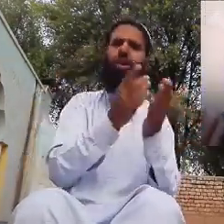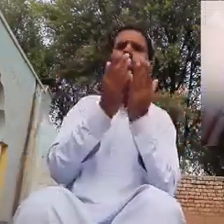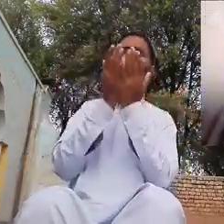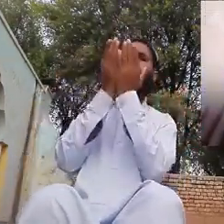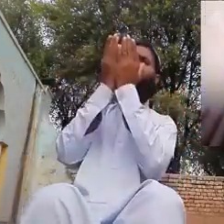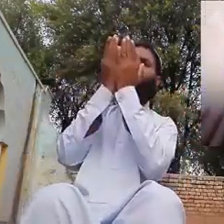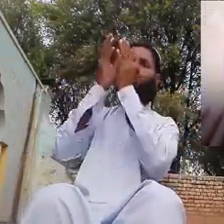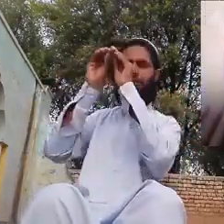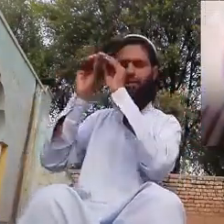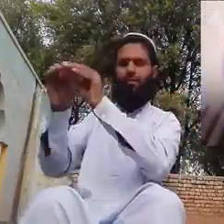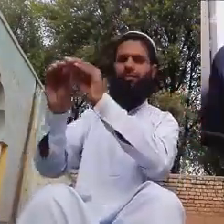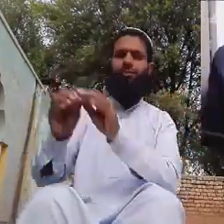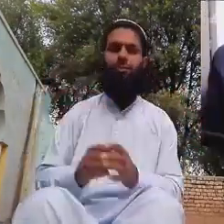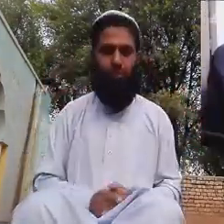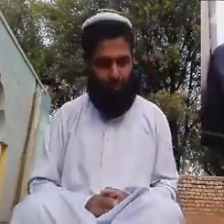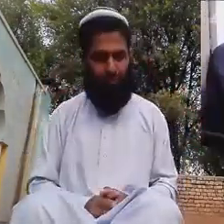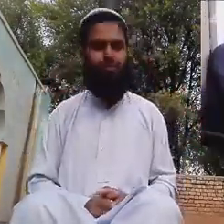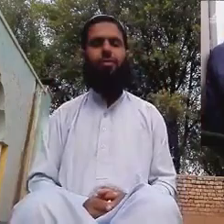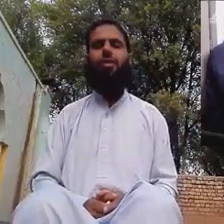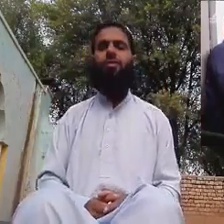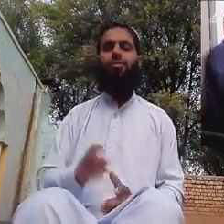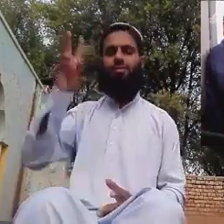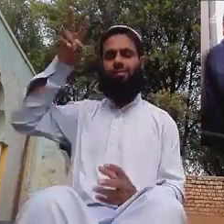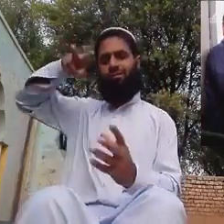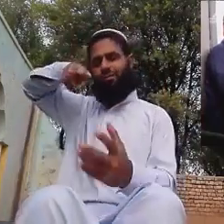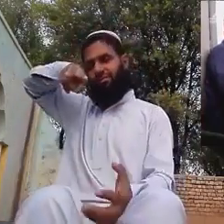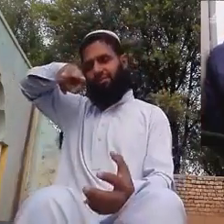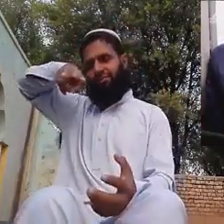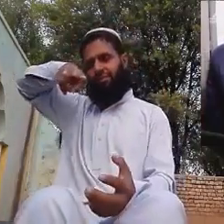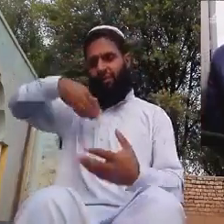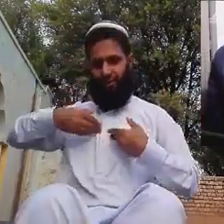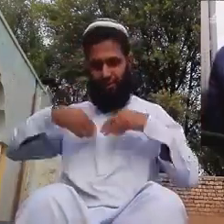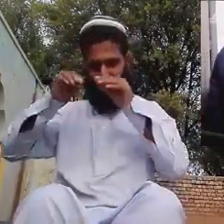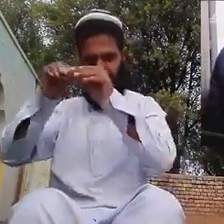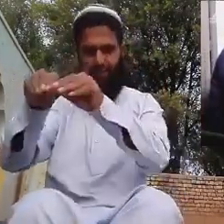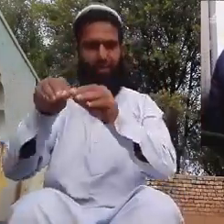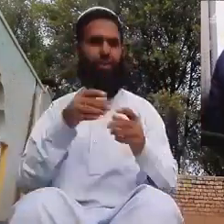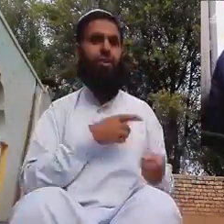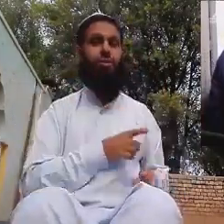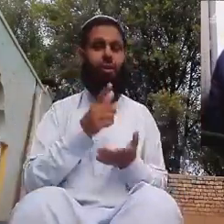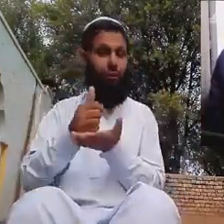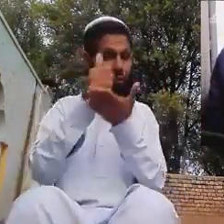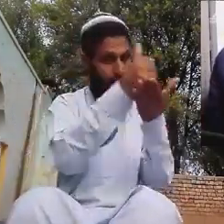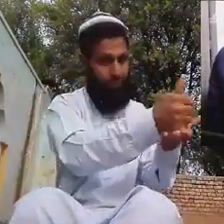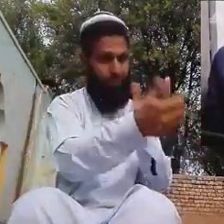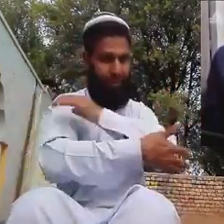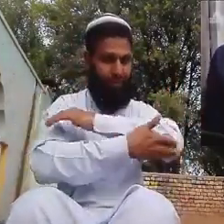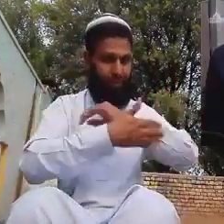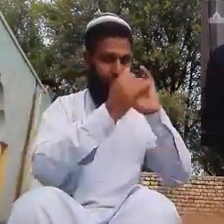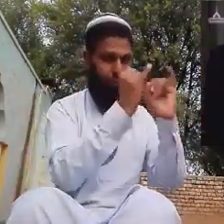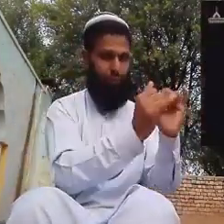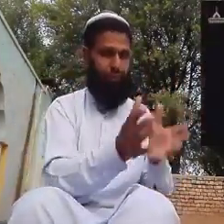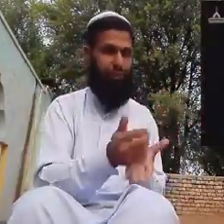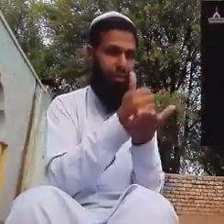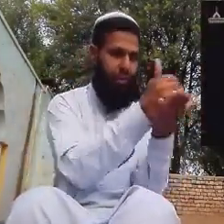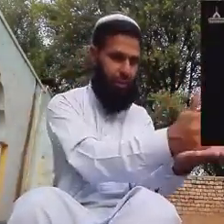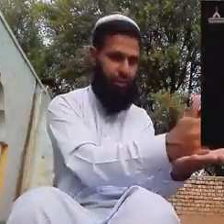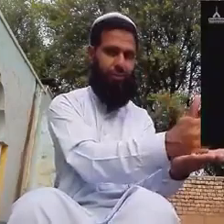उसकी राह में कुछ खर्च करें तो वो हमें कितनी जल्दी और कितना उम्दा और कितना ज्यादा करके लौटाता है। हदीसे पाक